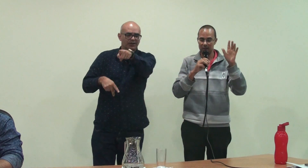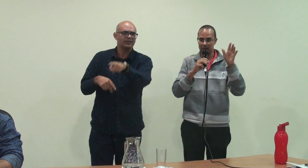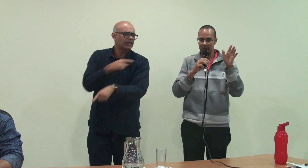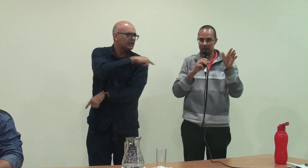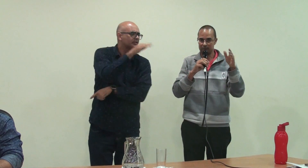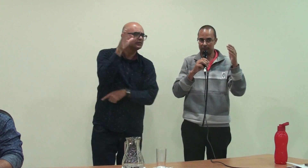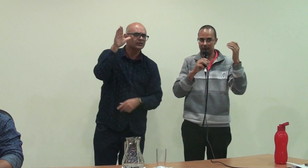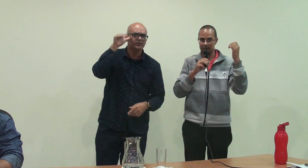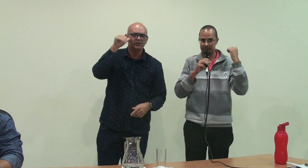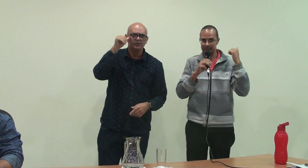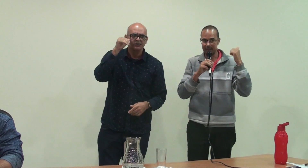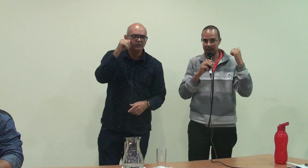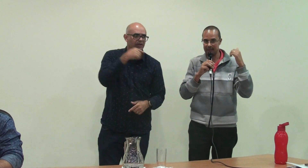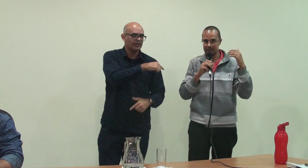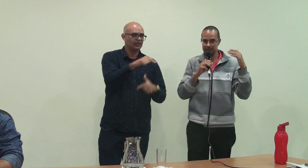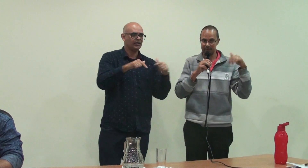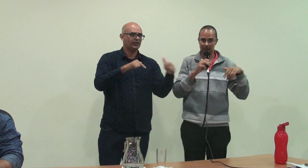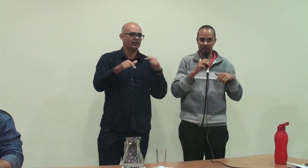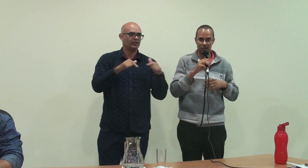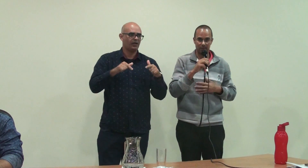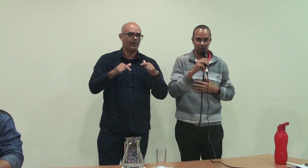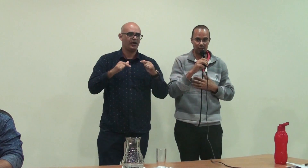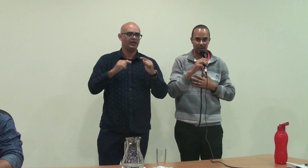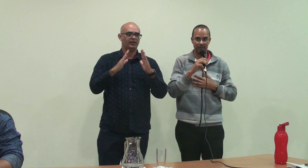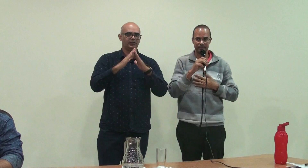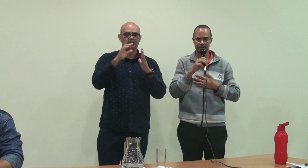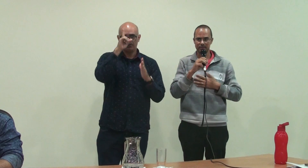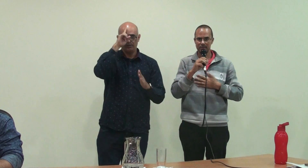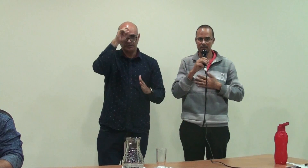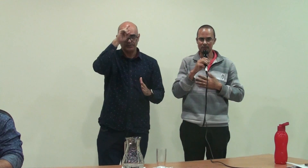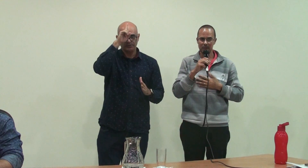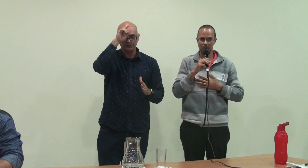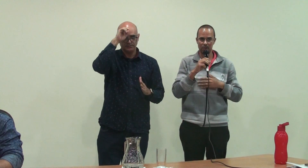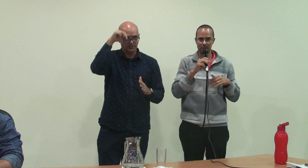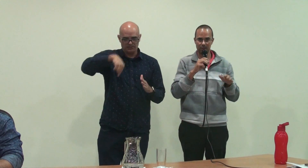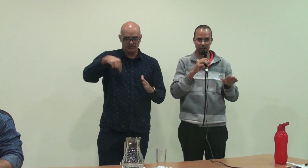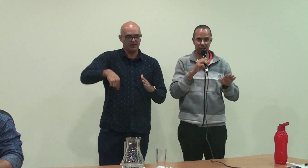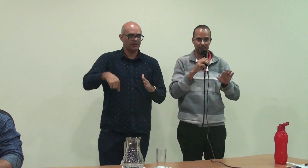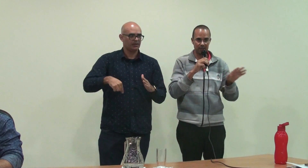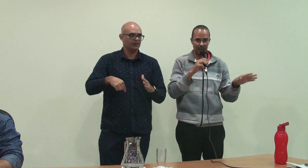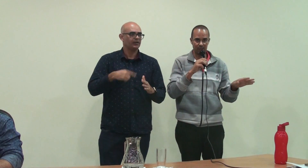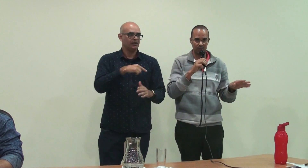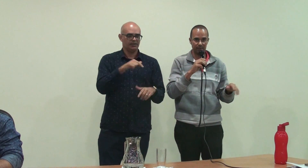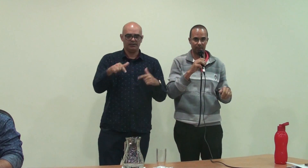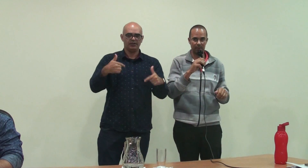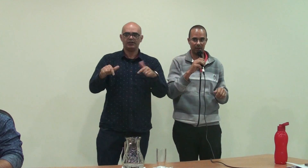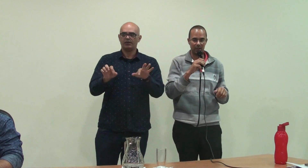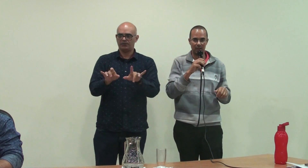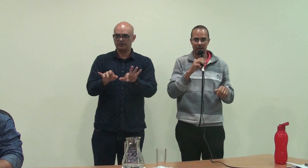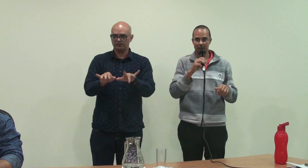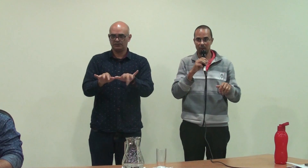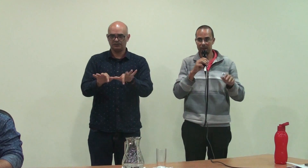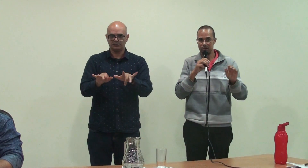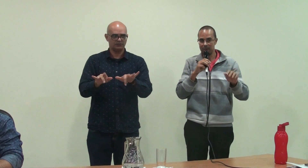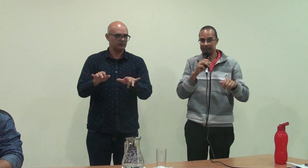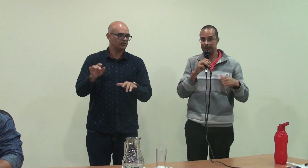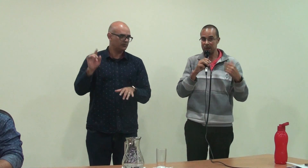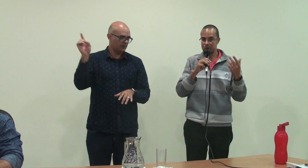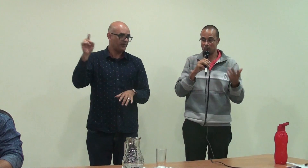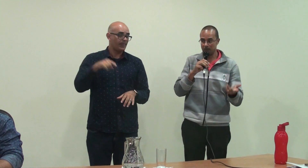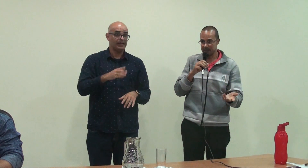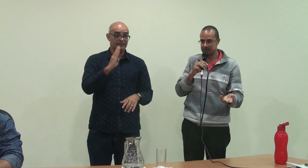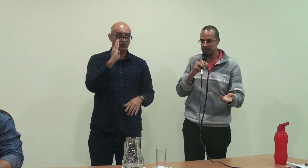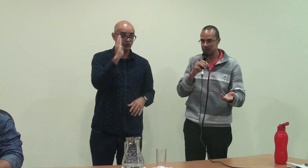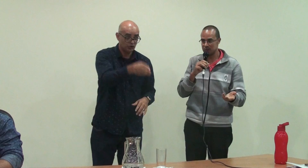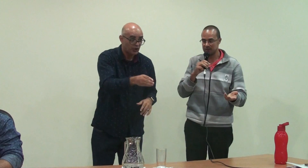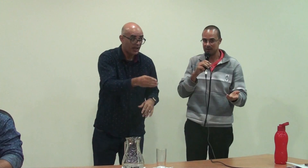curioso. Eu trabalho na Santa Casa, aqui em Diamantina, no setor de administrativo. Não lido